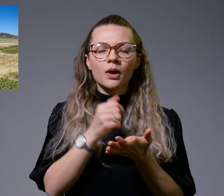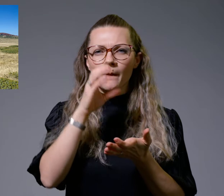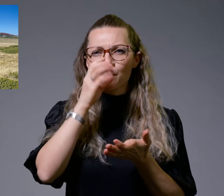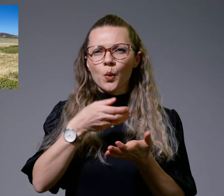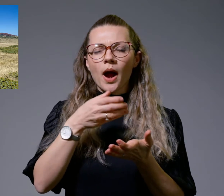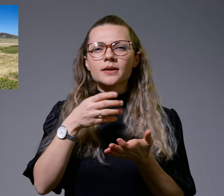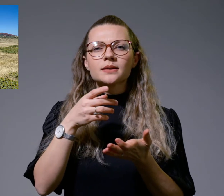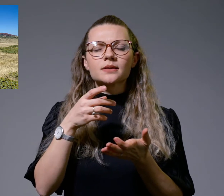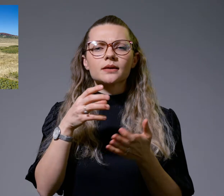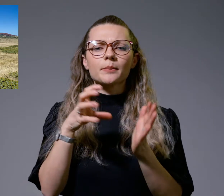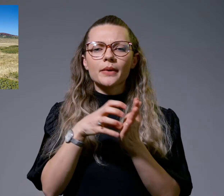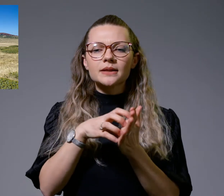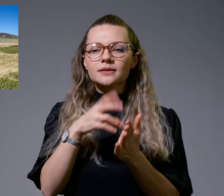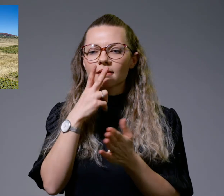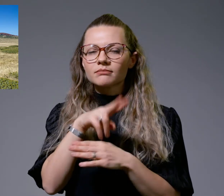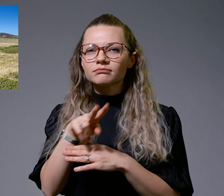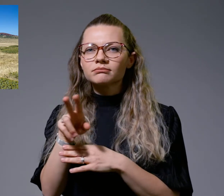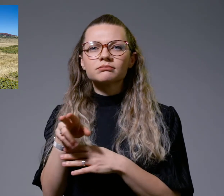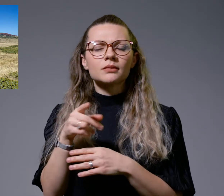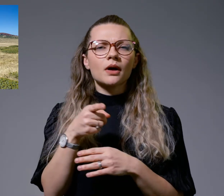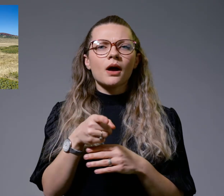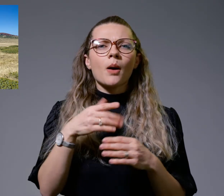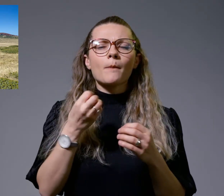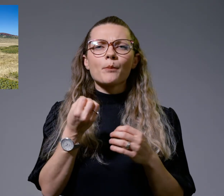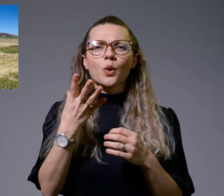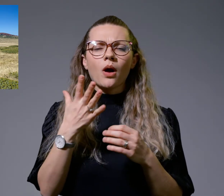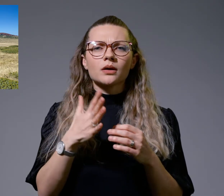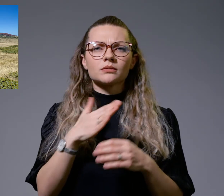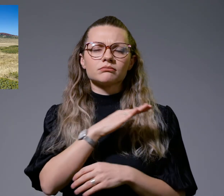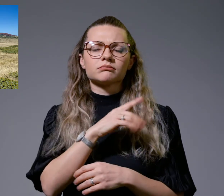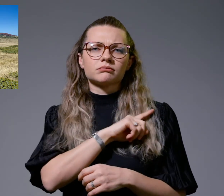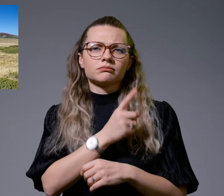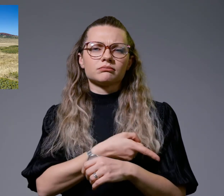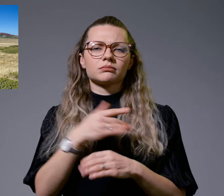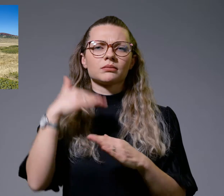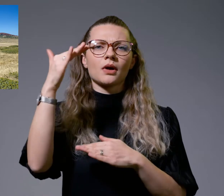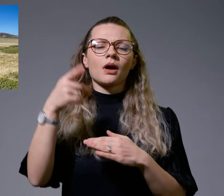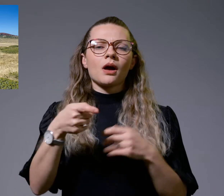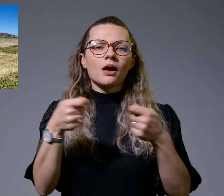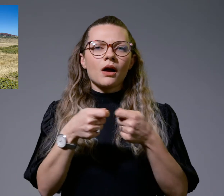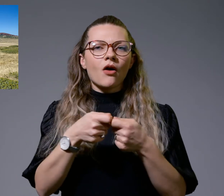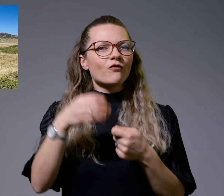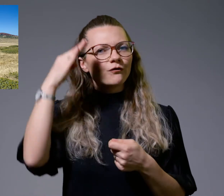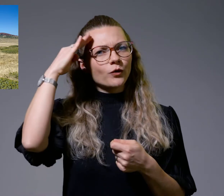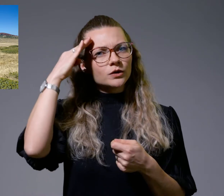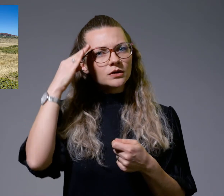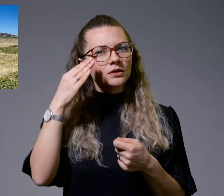позиции и бројната надмоќ на сојузничките војски, постепено почнале да паѓаат